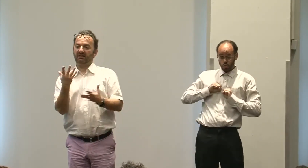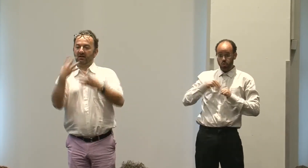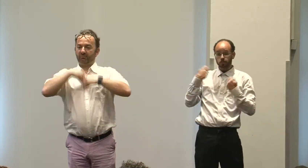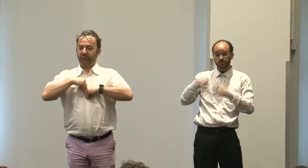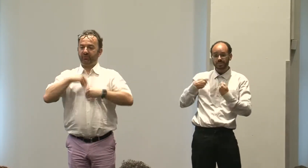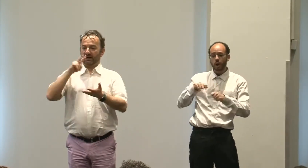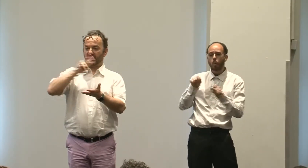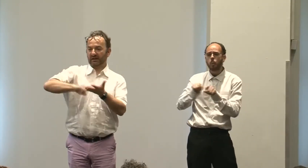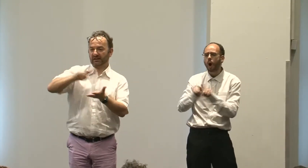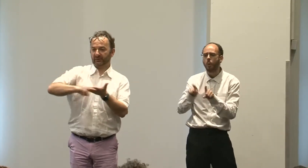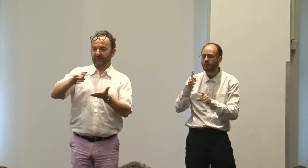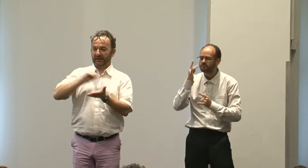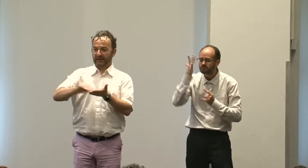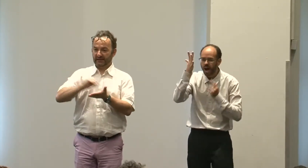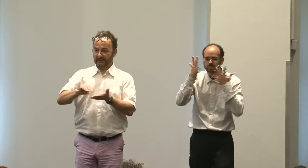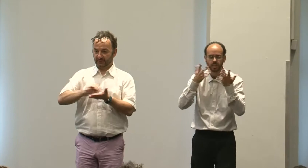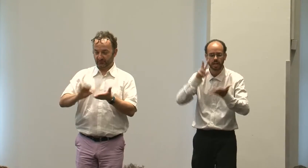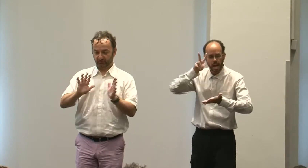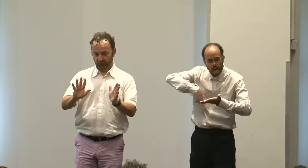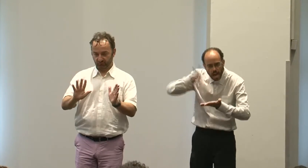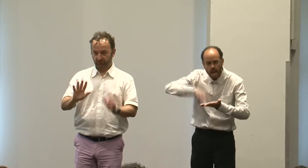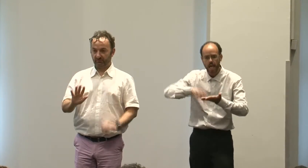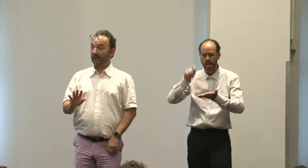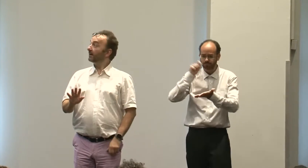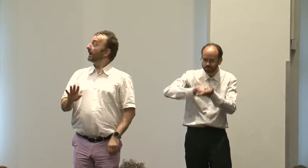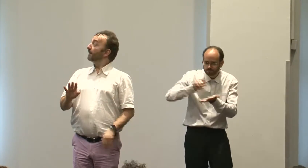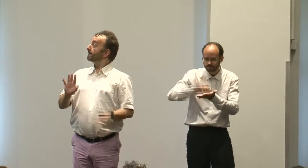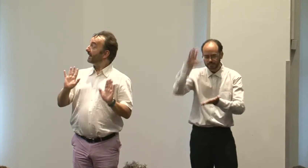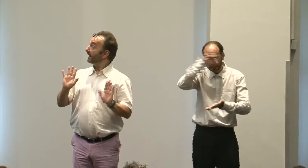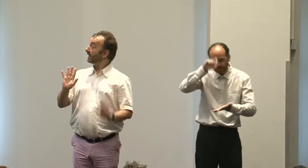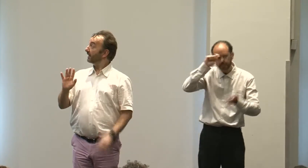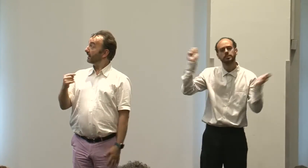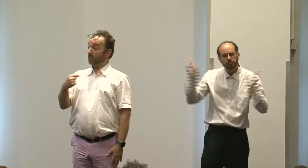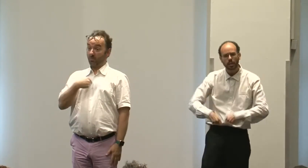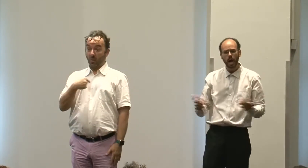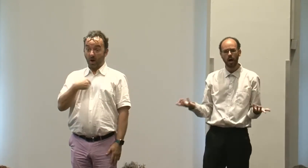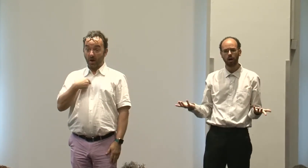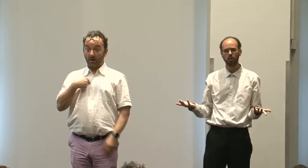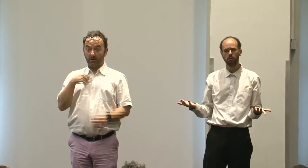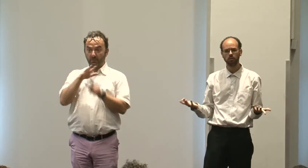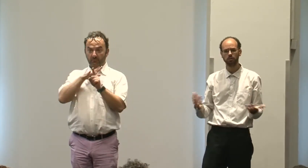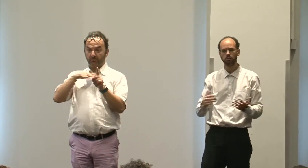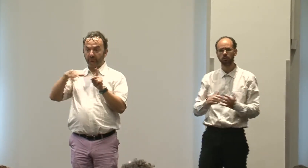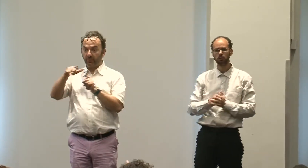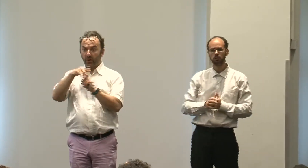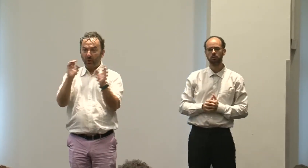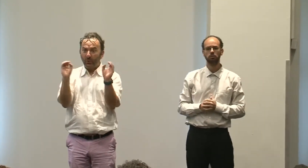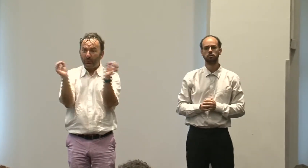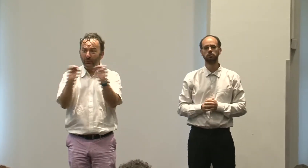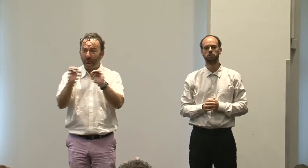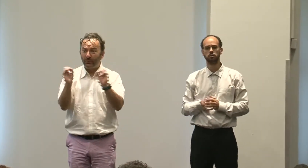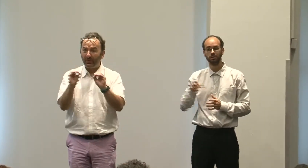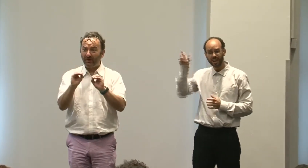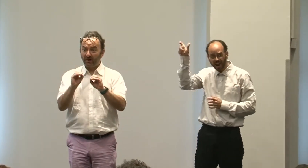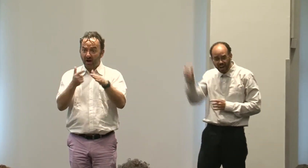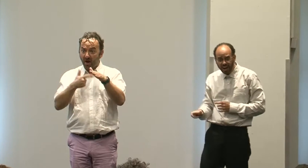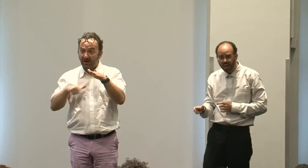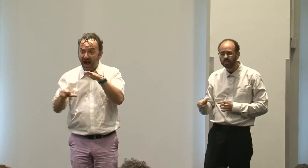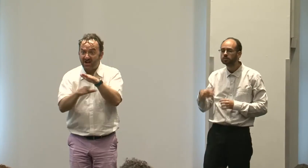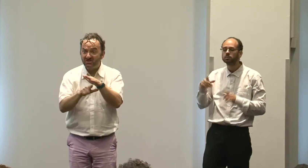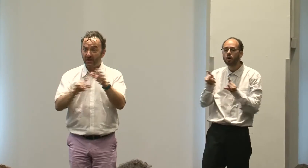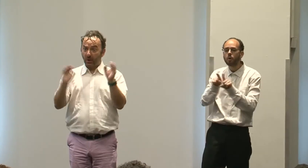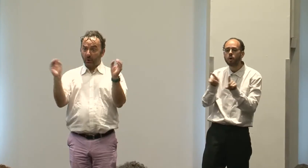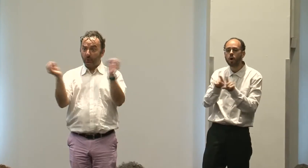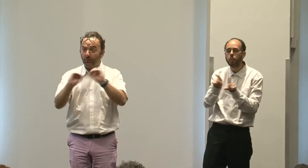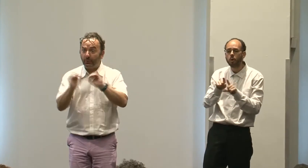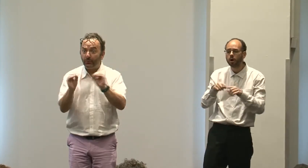Porque a sinalização, a aquisição da língua não é fácil, eu preciso fazer um esforço, mas é